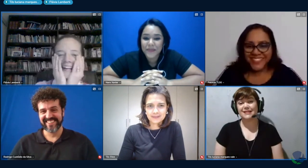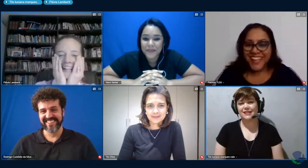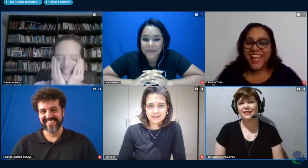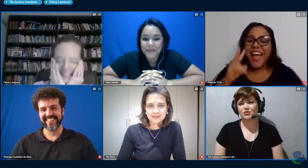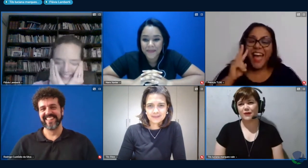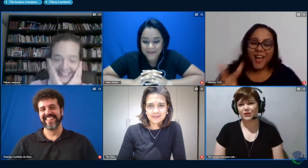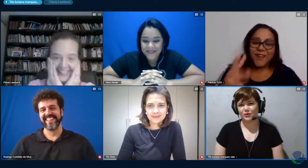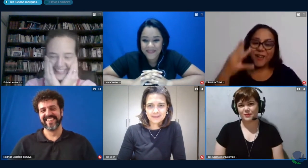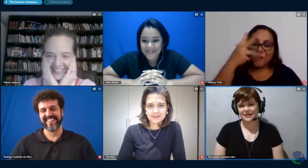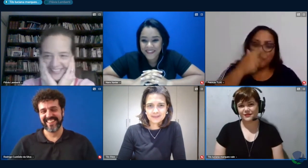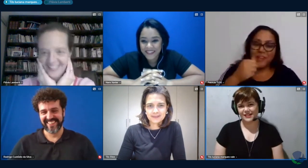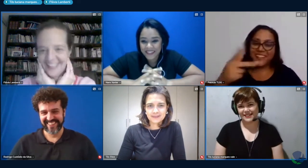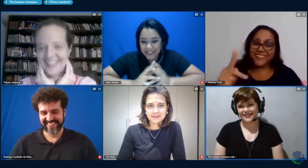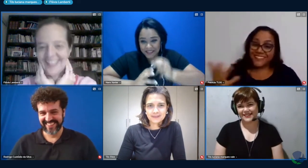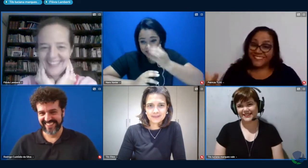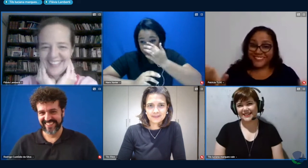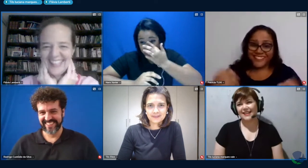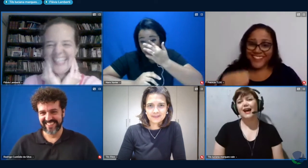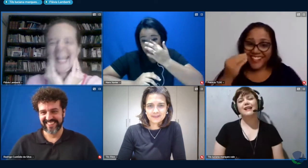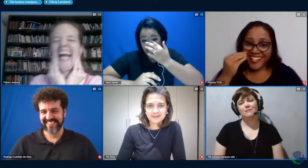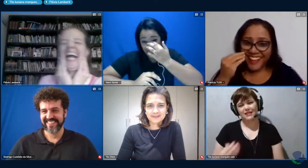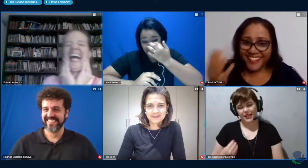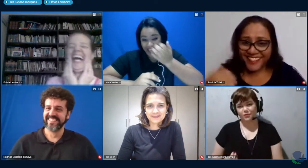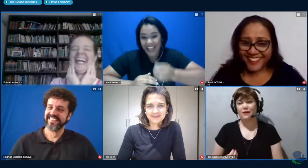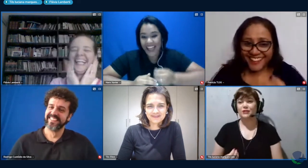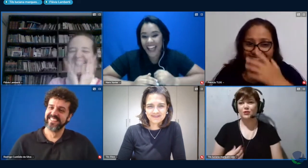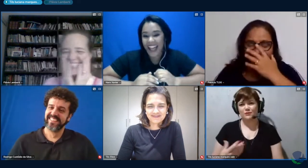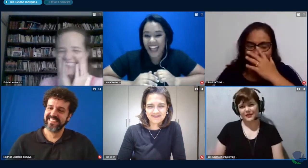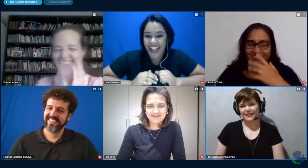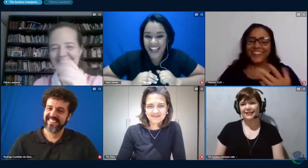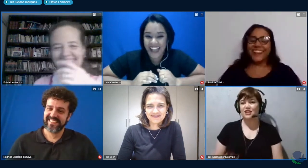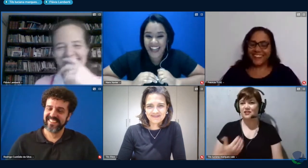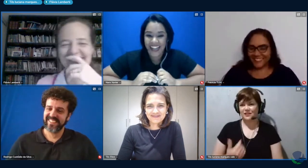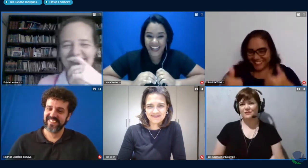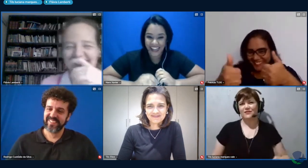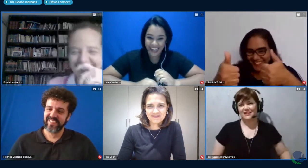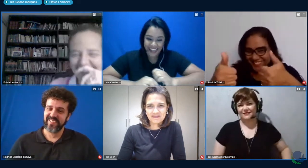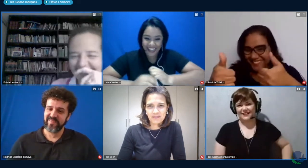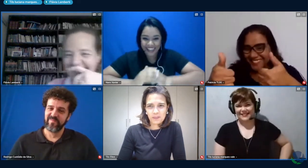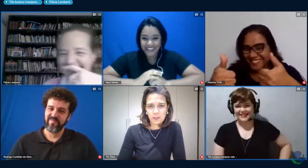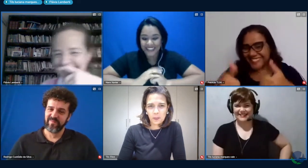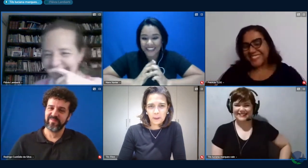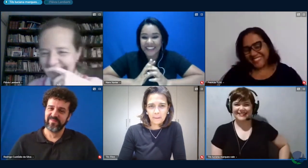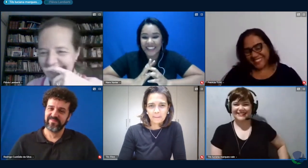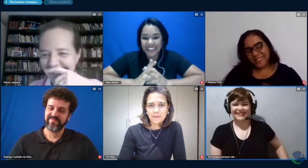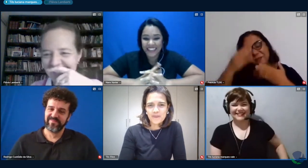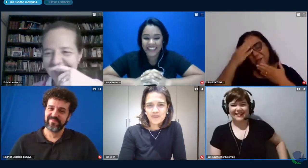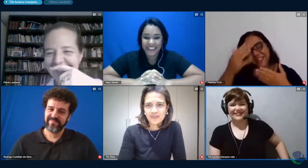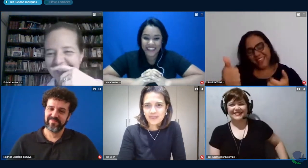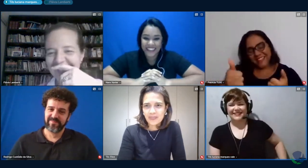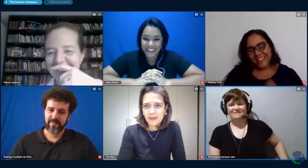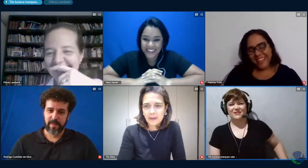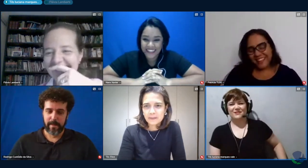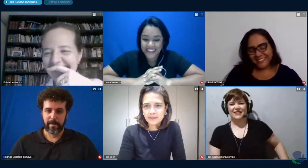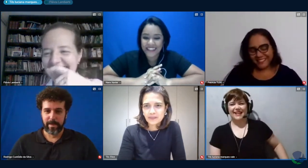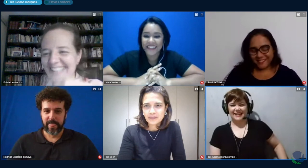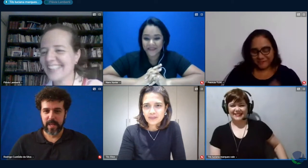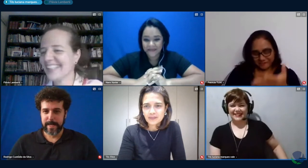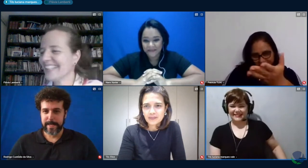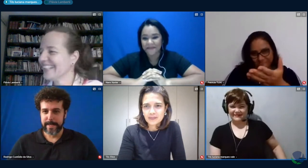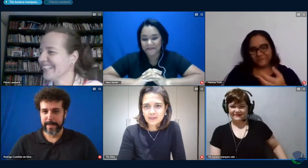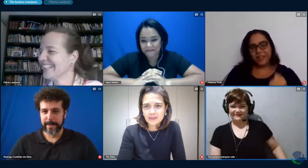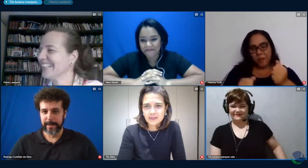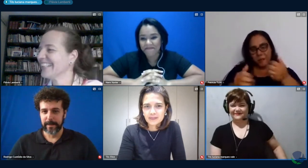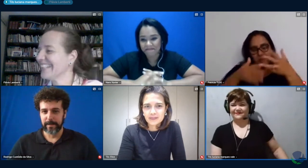Né? Precisa de um batom para ser feliz. Aí me deu um batom na tentativa de me fazer feliz. Então, muito